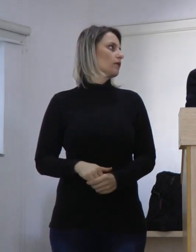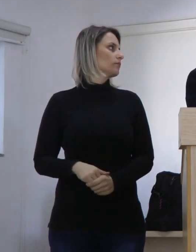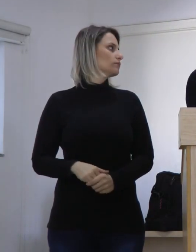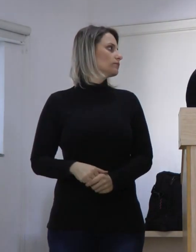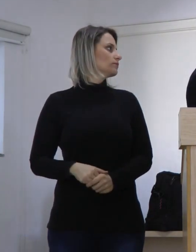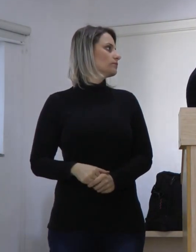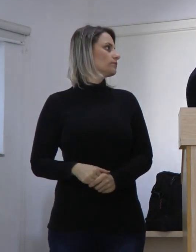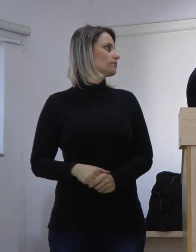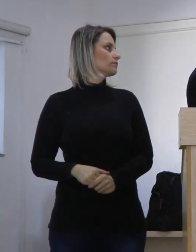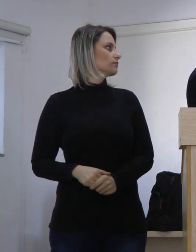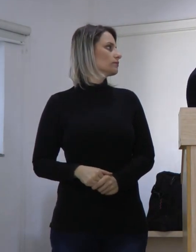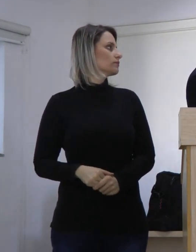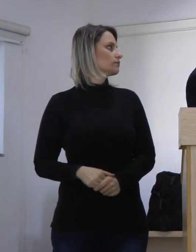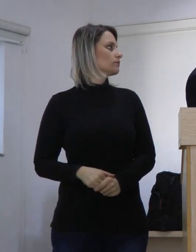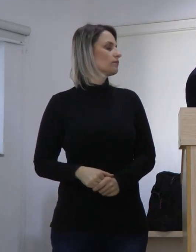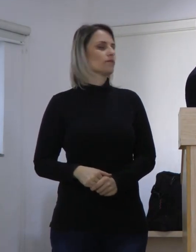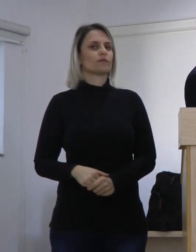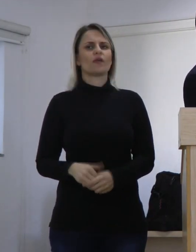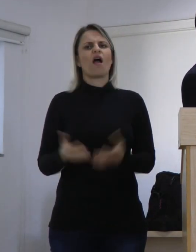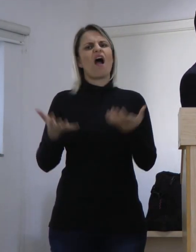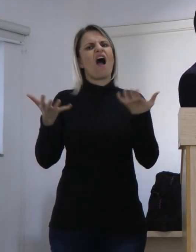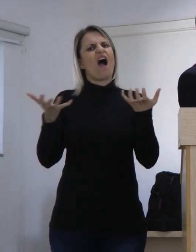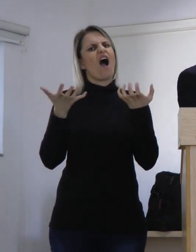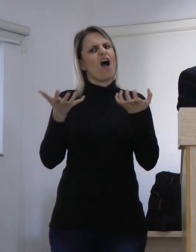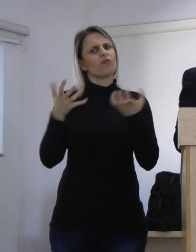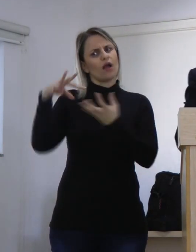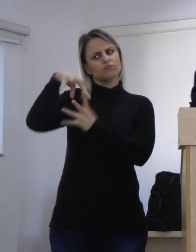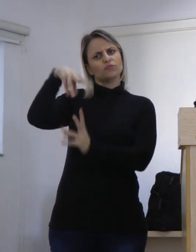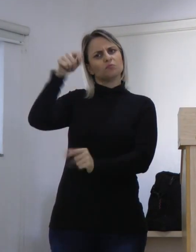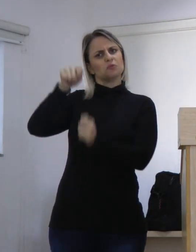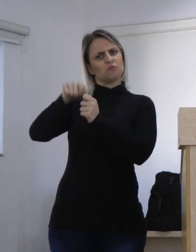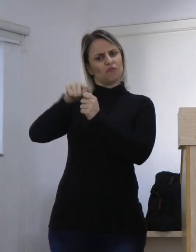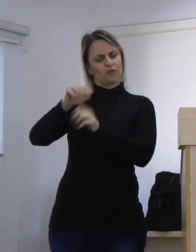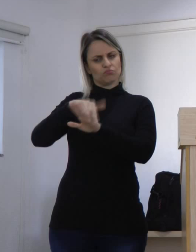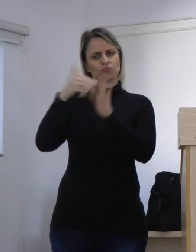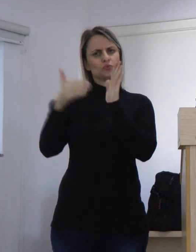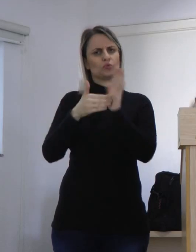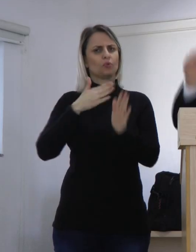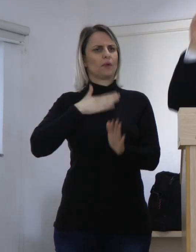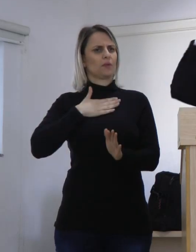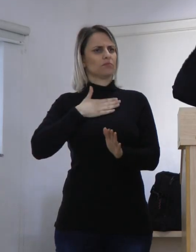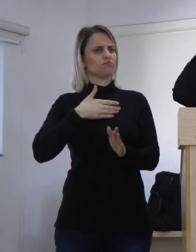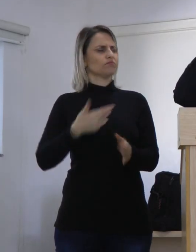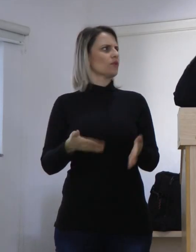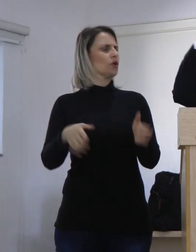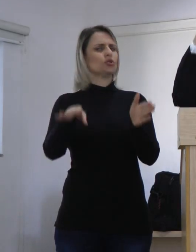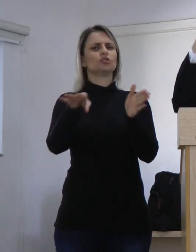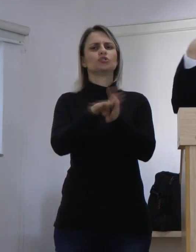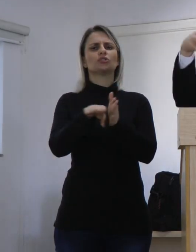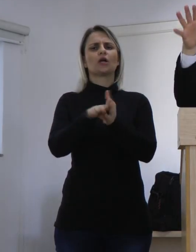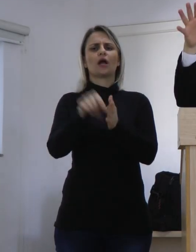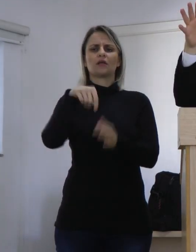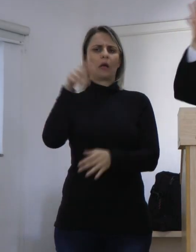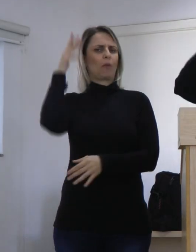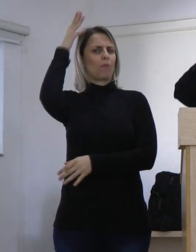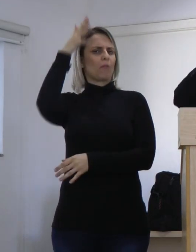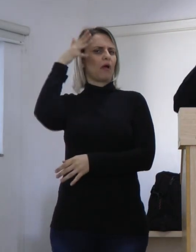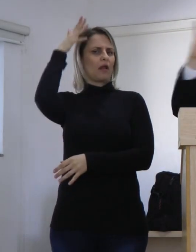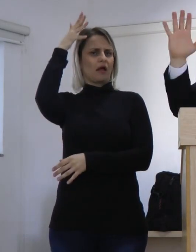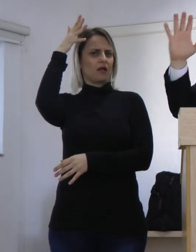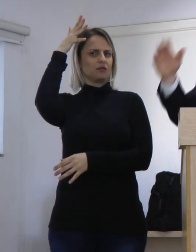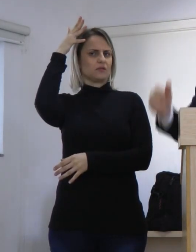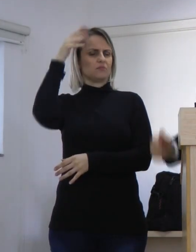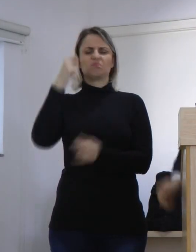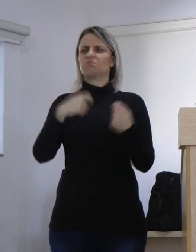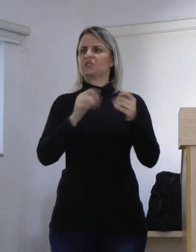Nazareno, eu não gosto de... eu queria que os espíritos fizessem tudo, Nazareno. Chegasse aqui na palestra, ele se conectasse e ele fizesse a palestra, não precisasse